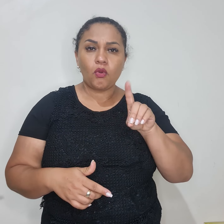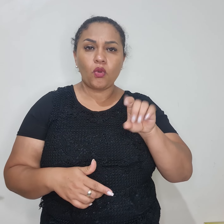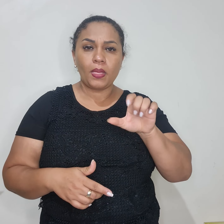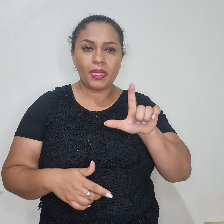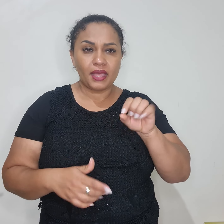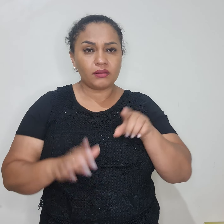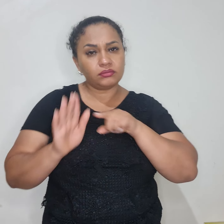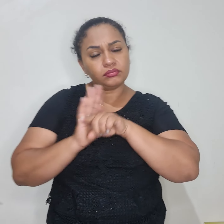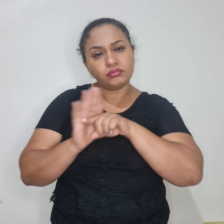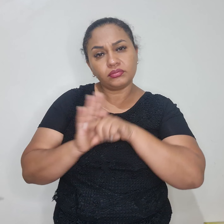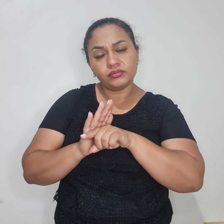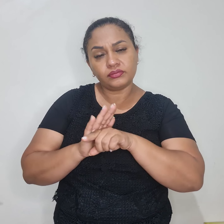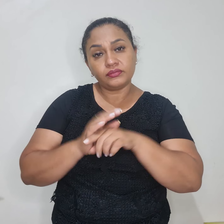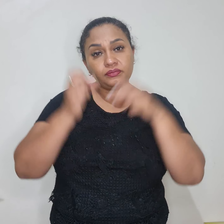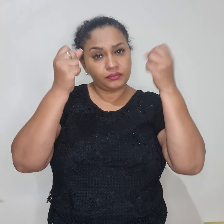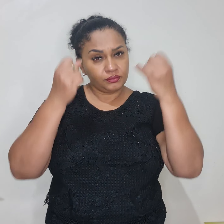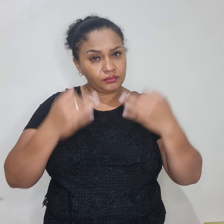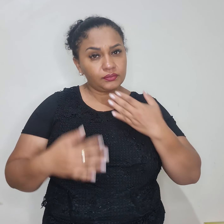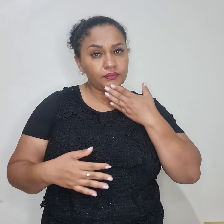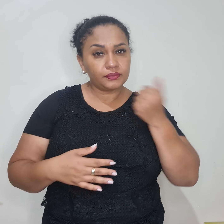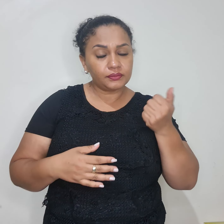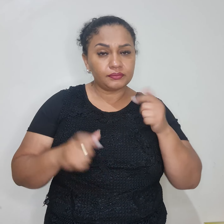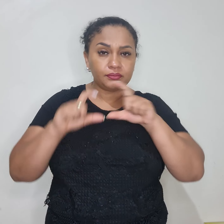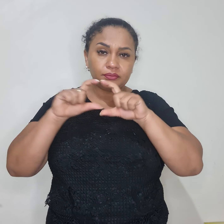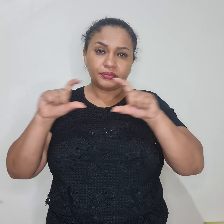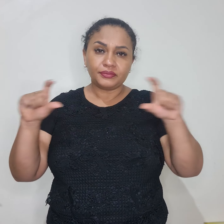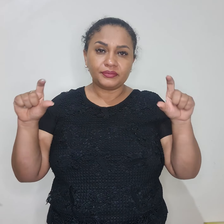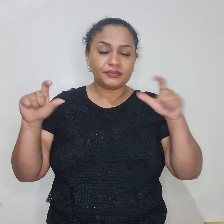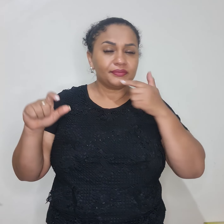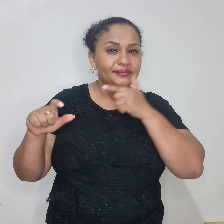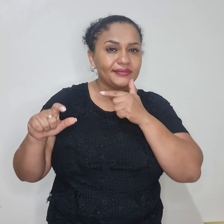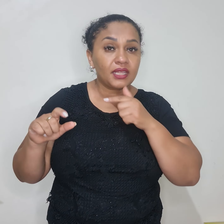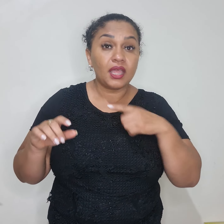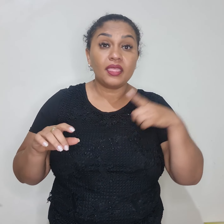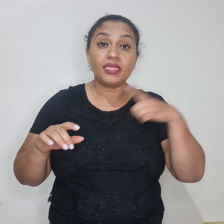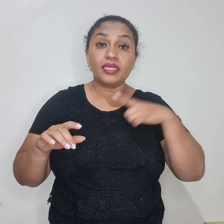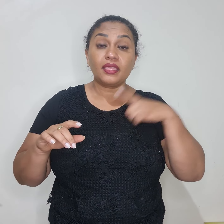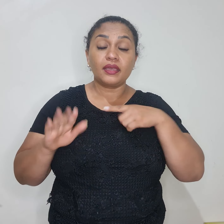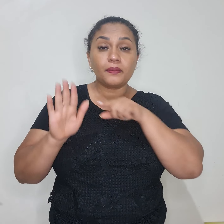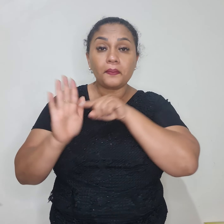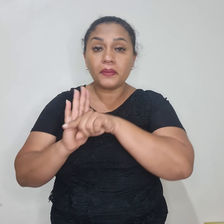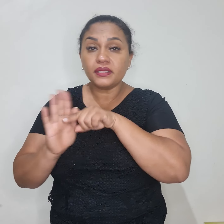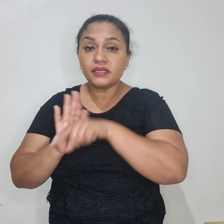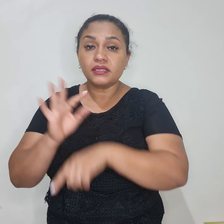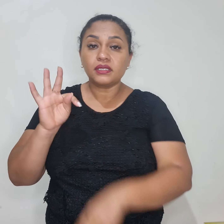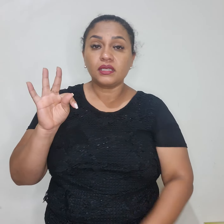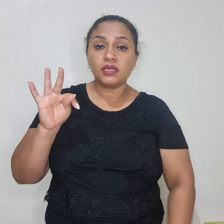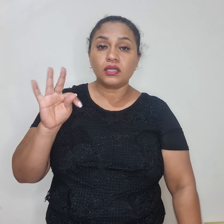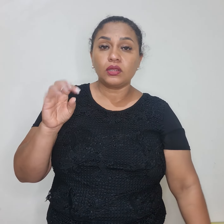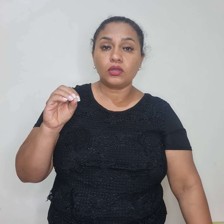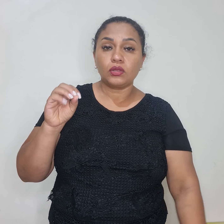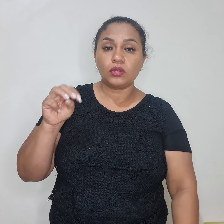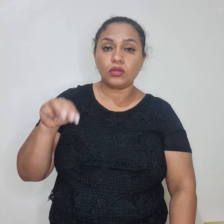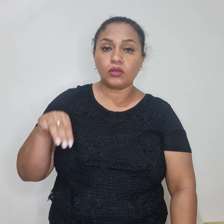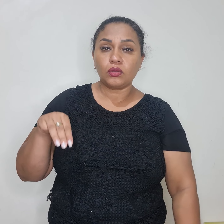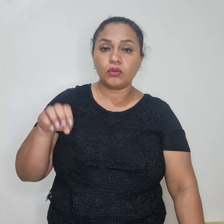A analogia estabelecida na charge entre o modelo atômico de Thomson e um pudim é comumente usada, pois